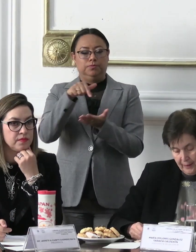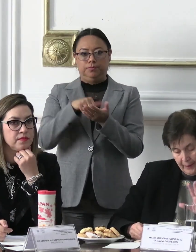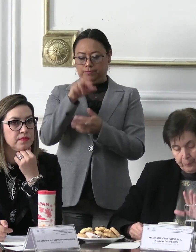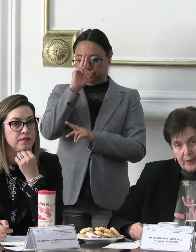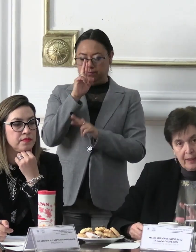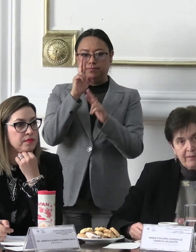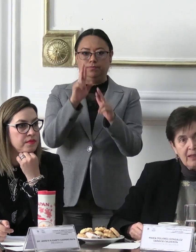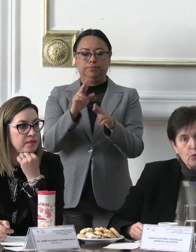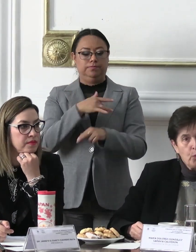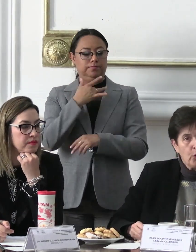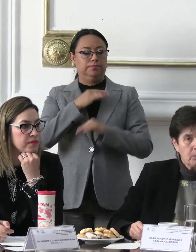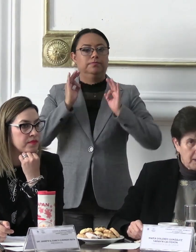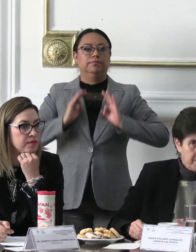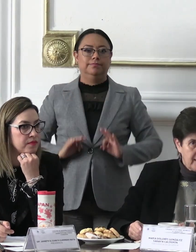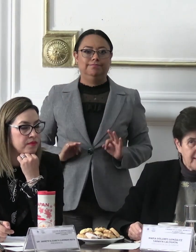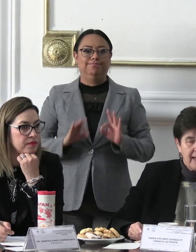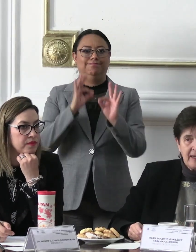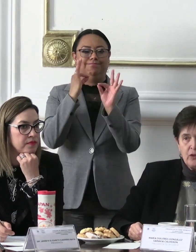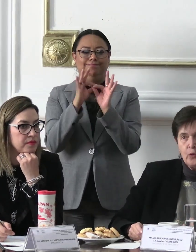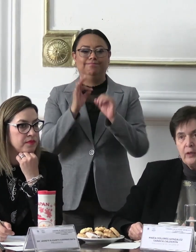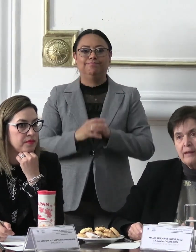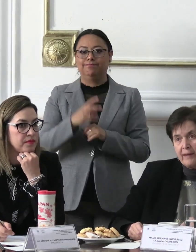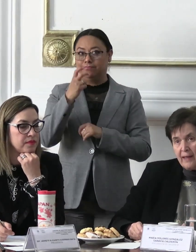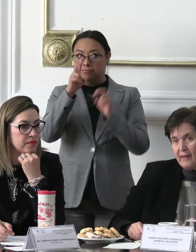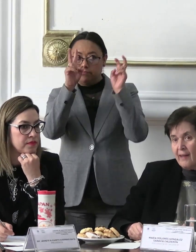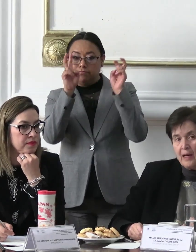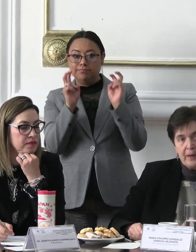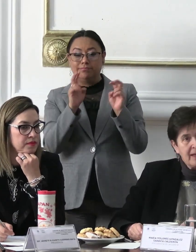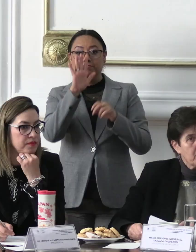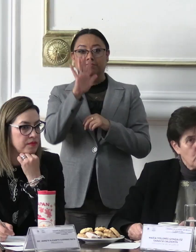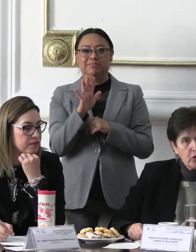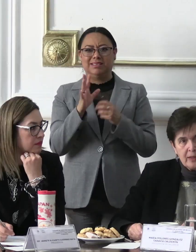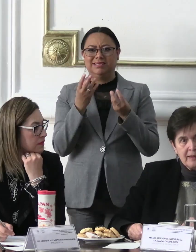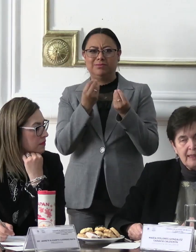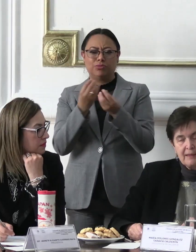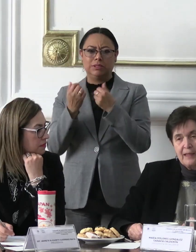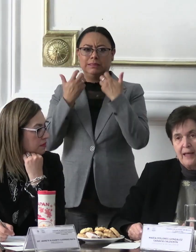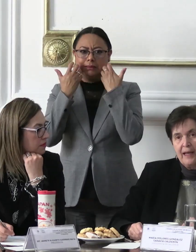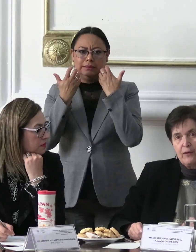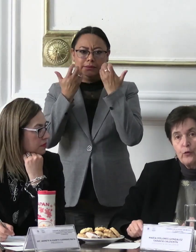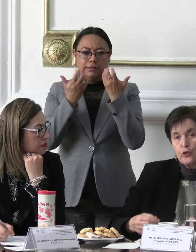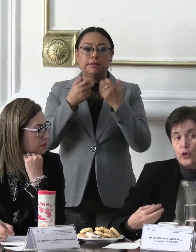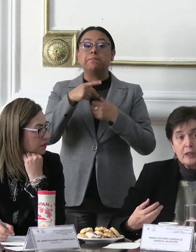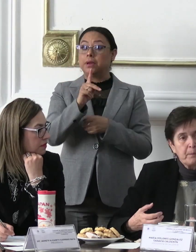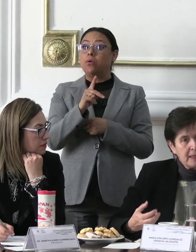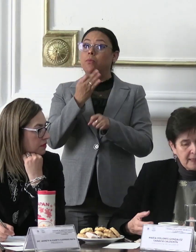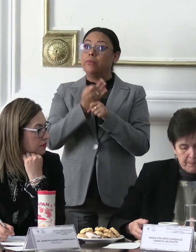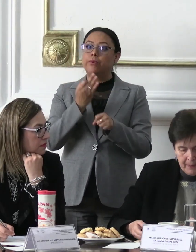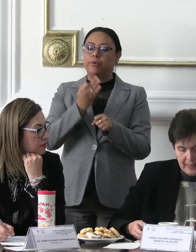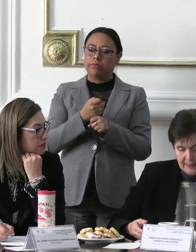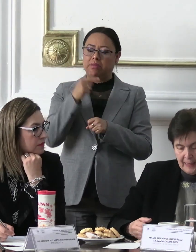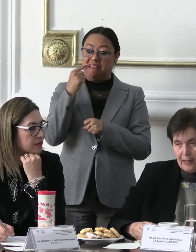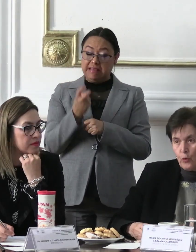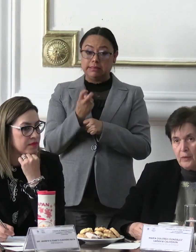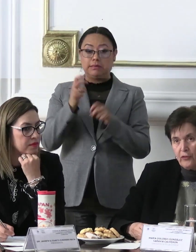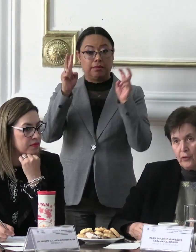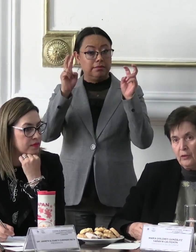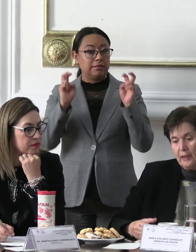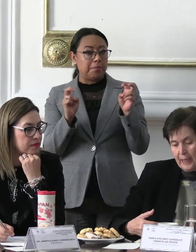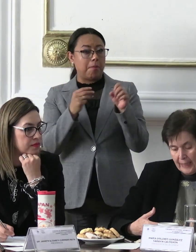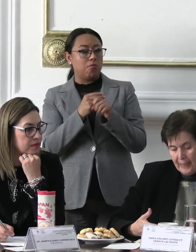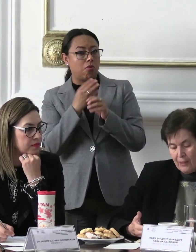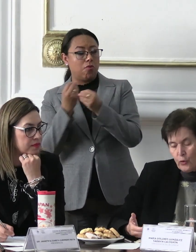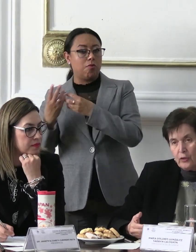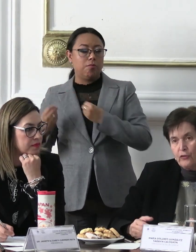eficientes. Este rubro, que parece árido, en realidad alberga muchas de las funciones principales de la